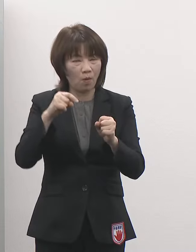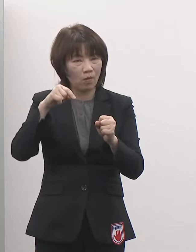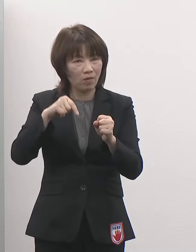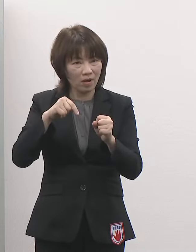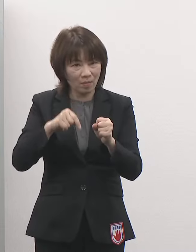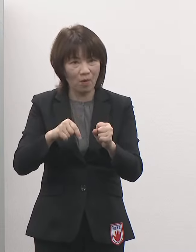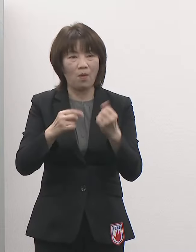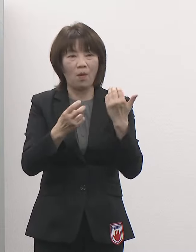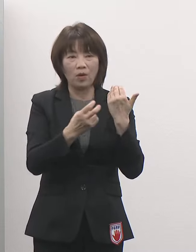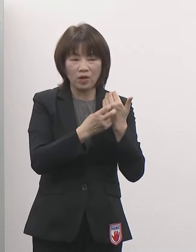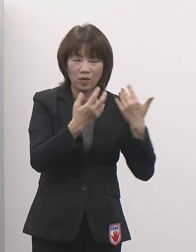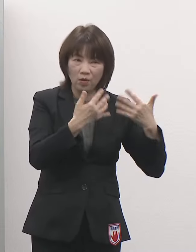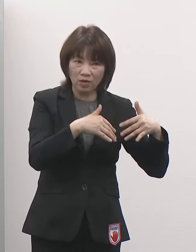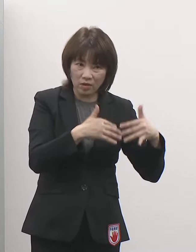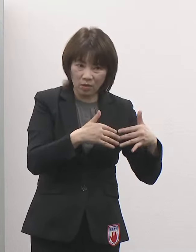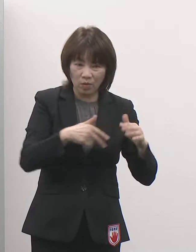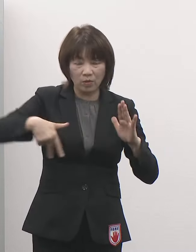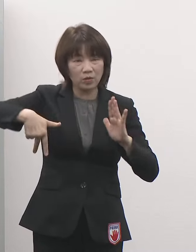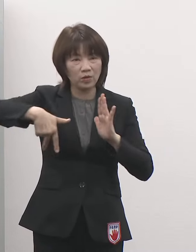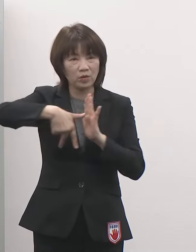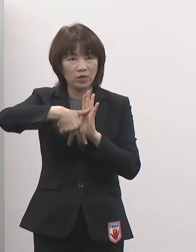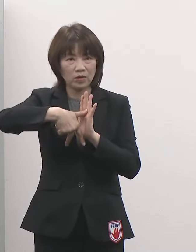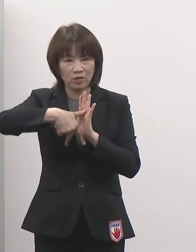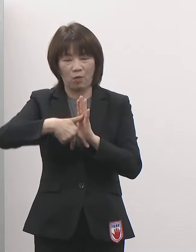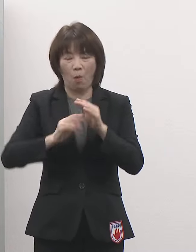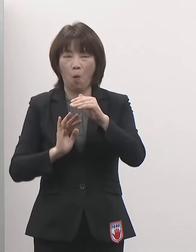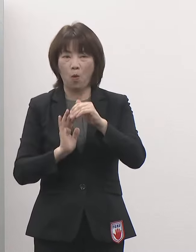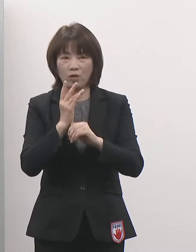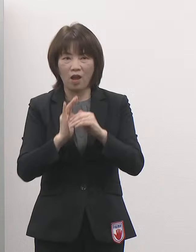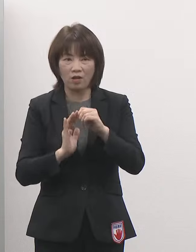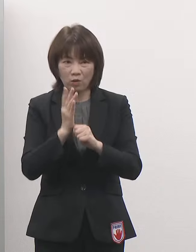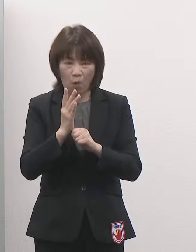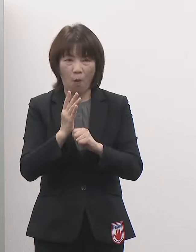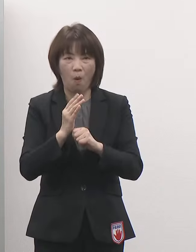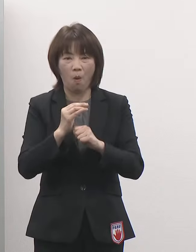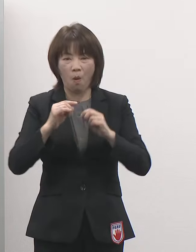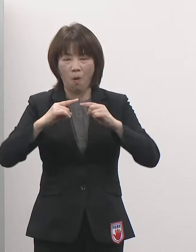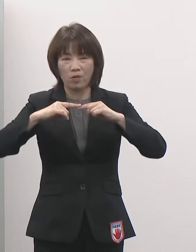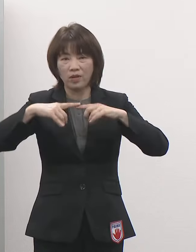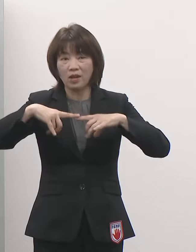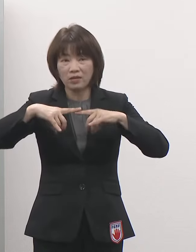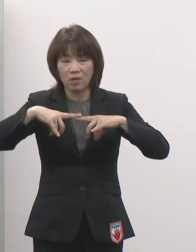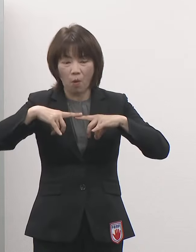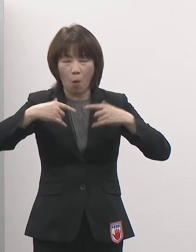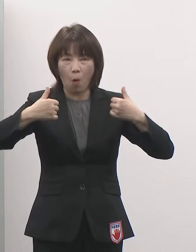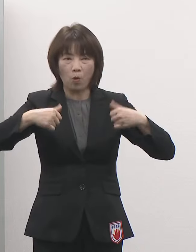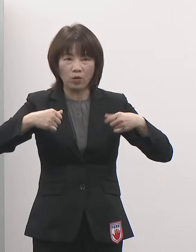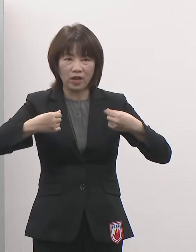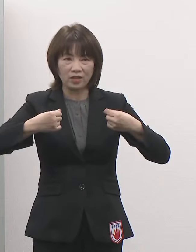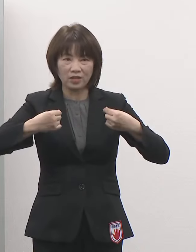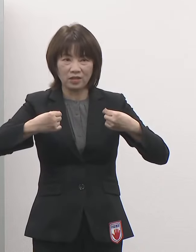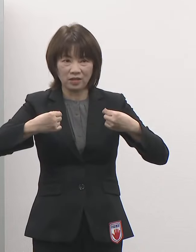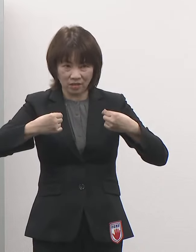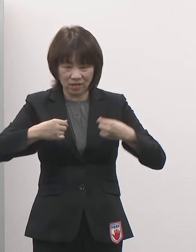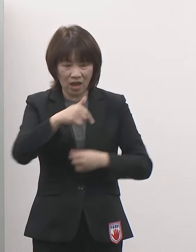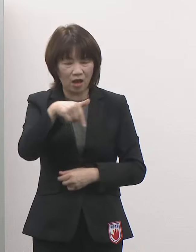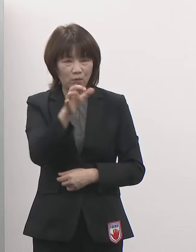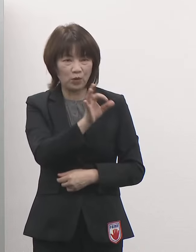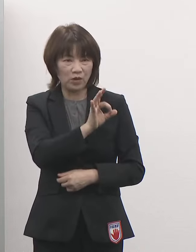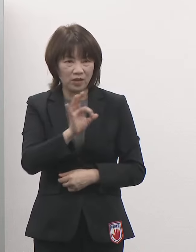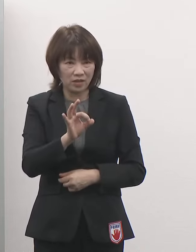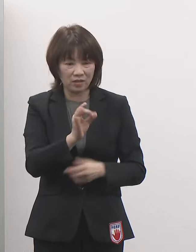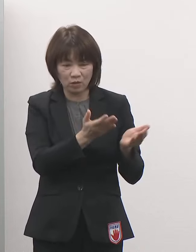医療機器、あるいはその水素燃料電池と同様にです、まあ、部品材料の提供などを中心として、しっかりと